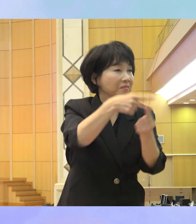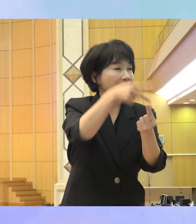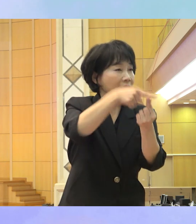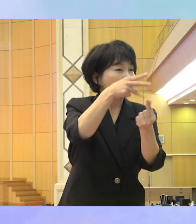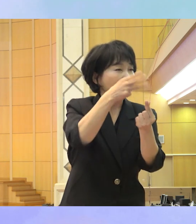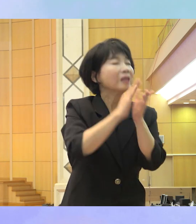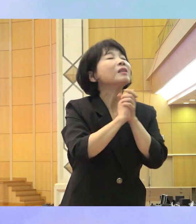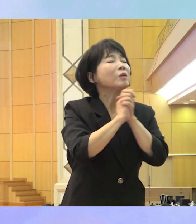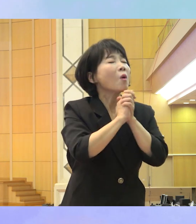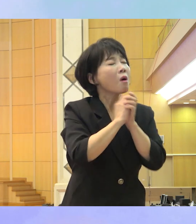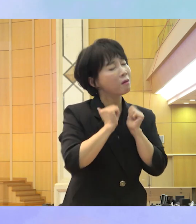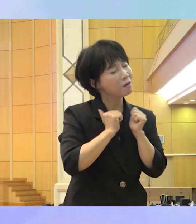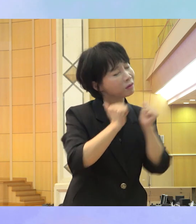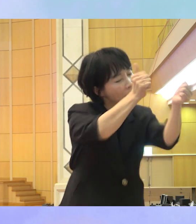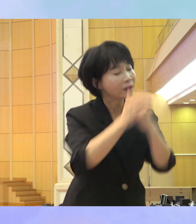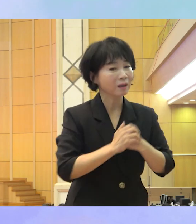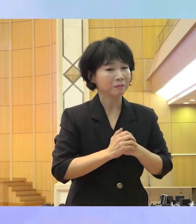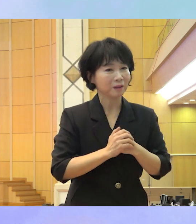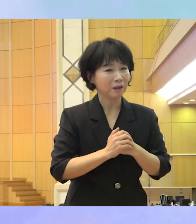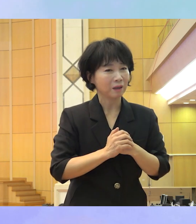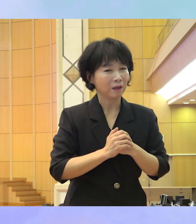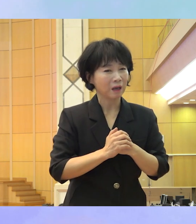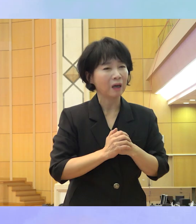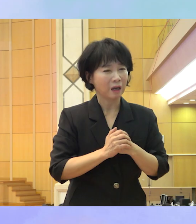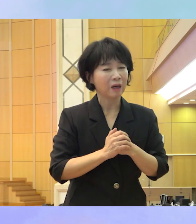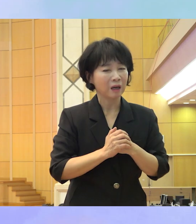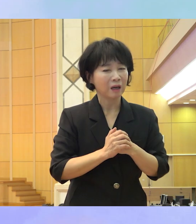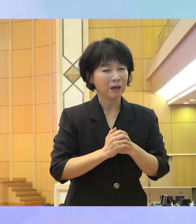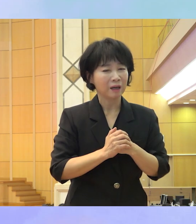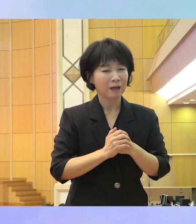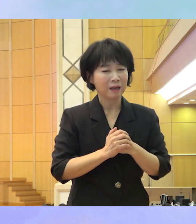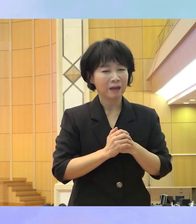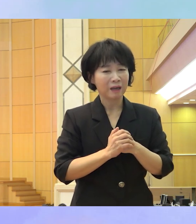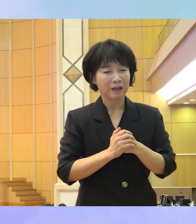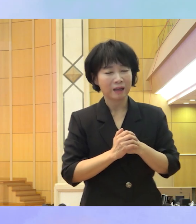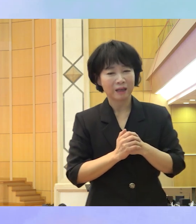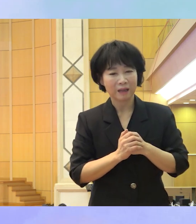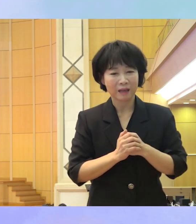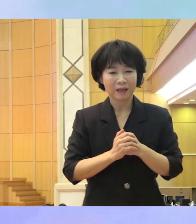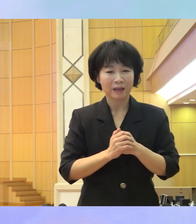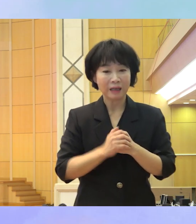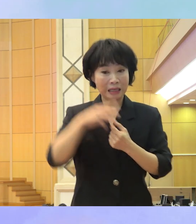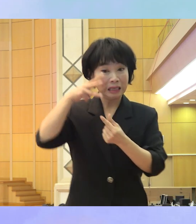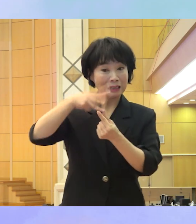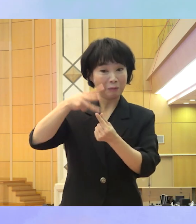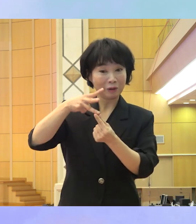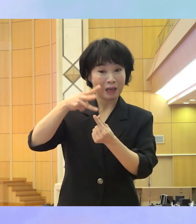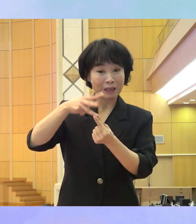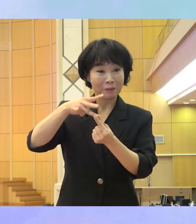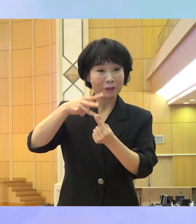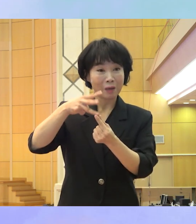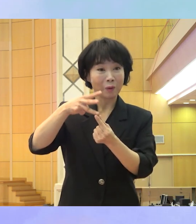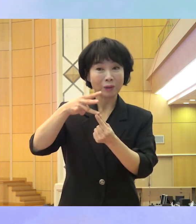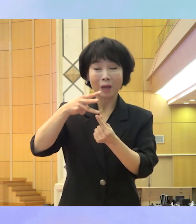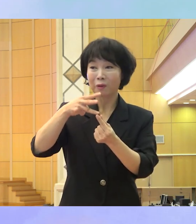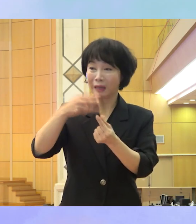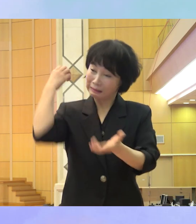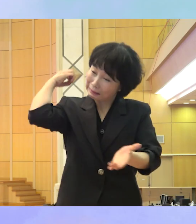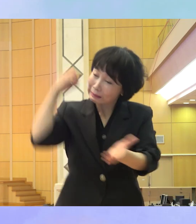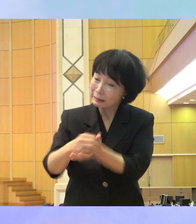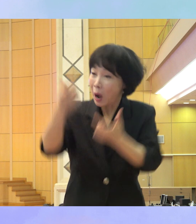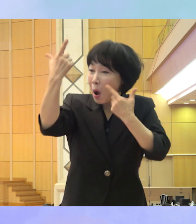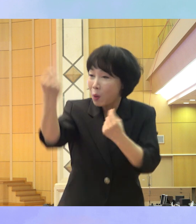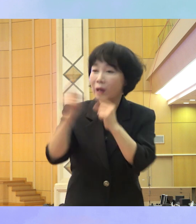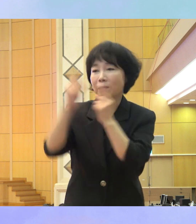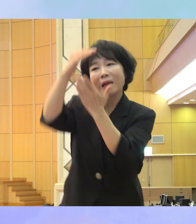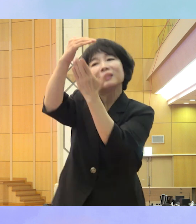읽을 필요 없으니까 지금 44절 읽고 있습니다. 3번째 같은 같은 말씀으로,